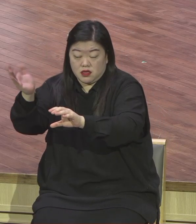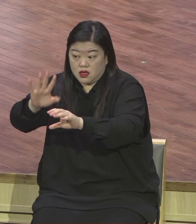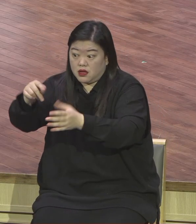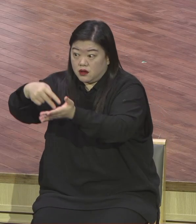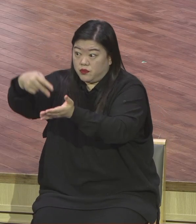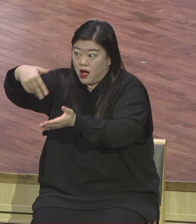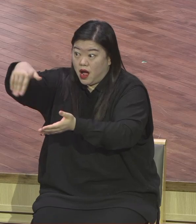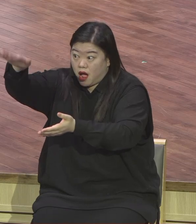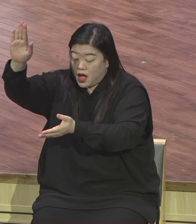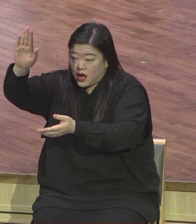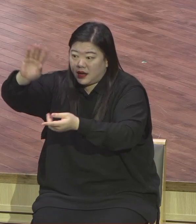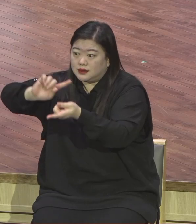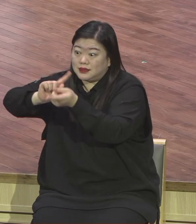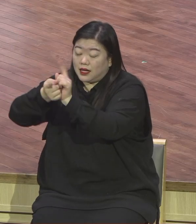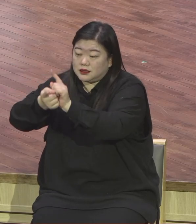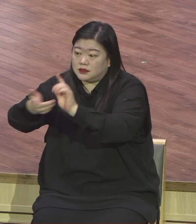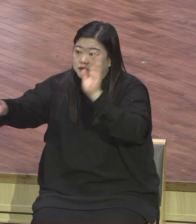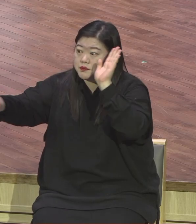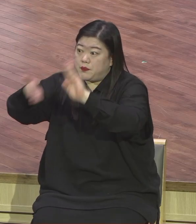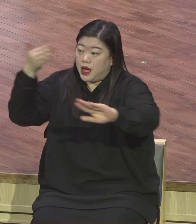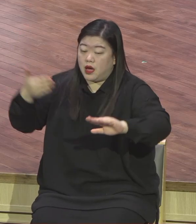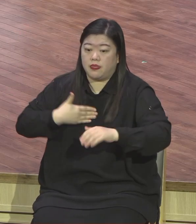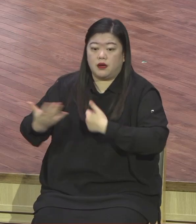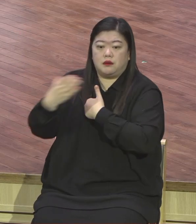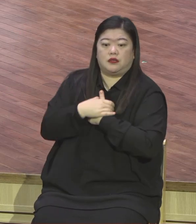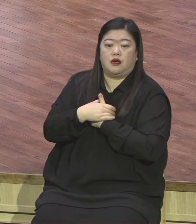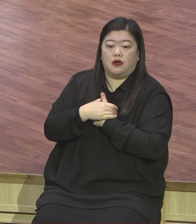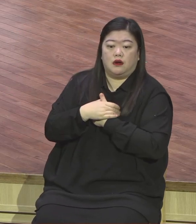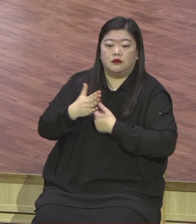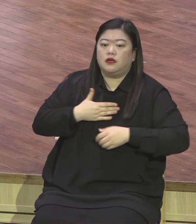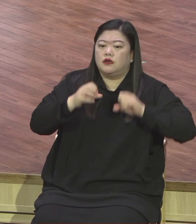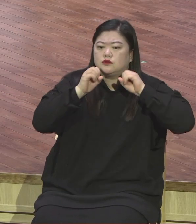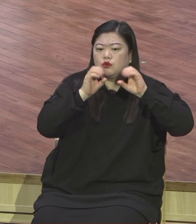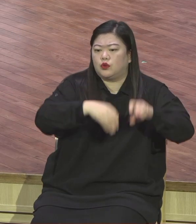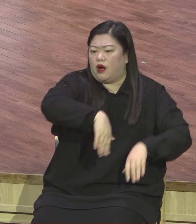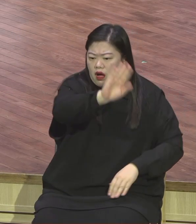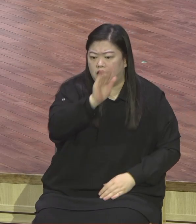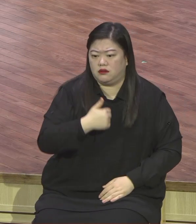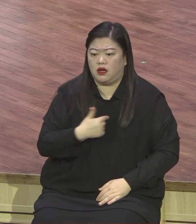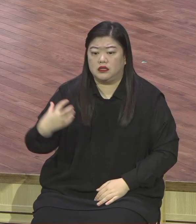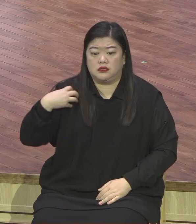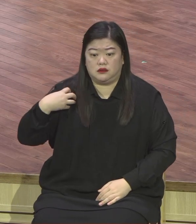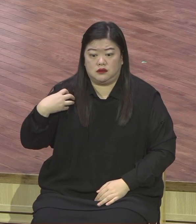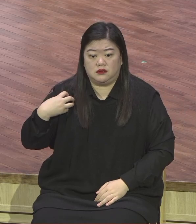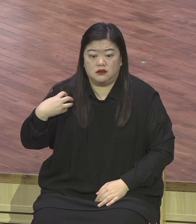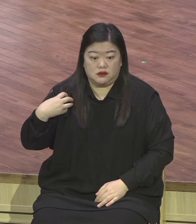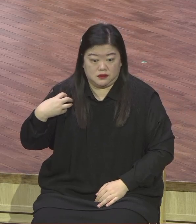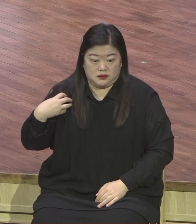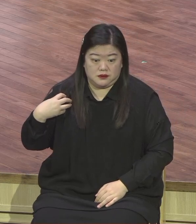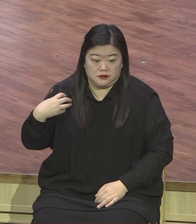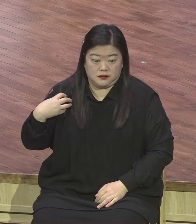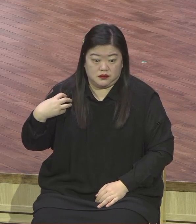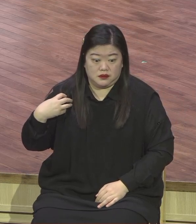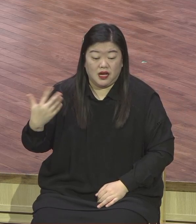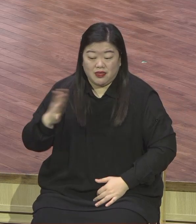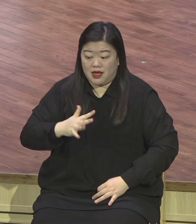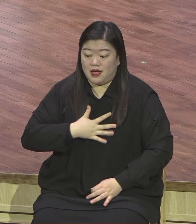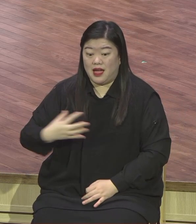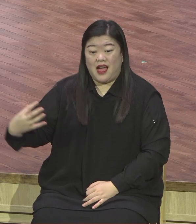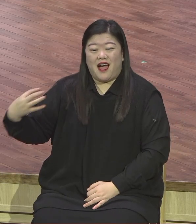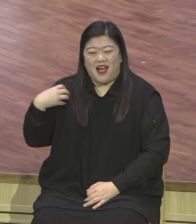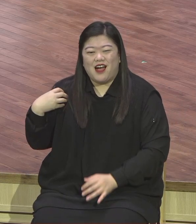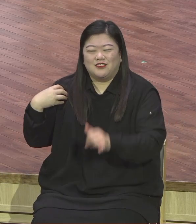내가 하는 겁니다 이렇게 복음 가진 여러분이 가는 발걸음이 얼마나 가치 있는지 이거 놓치면 안 돼요